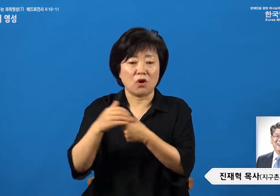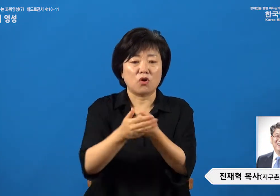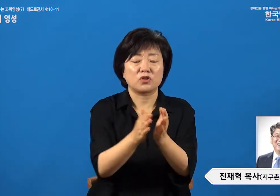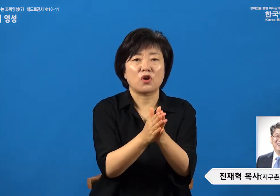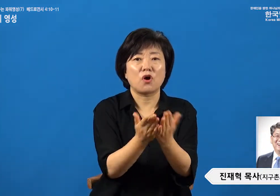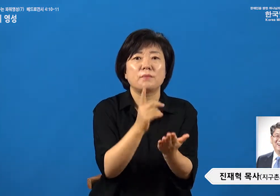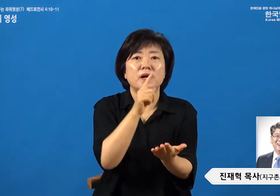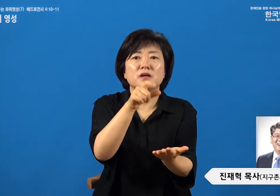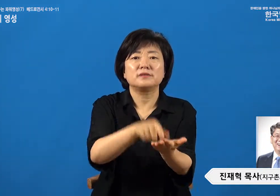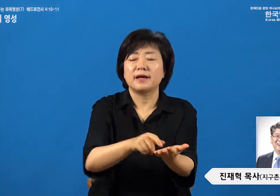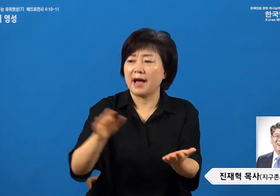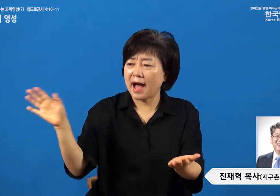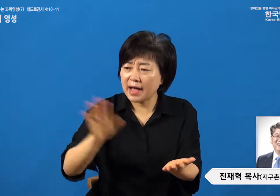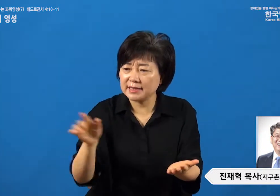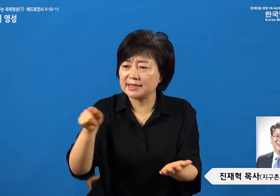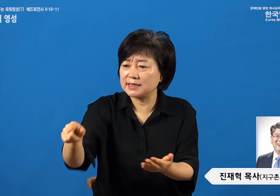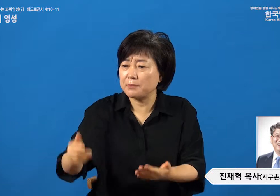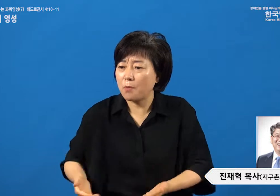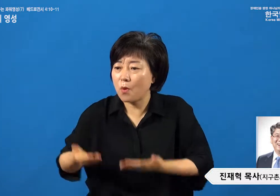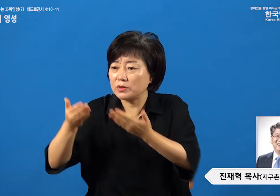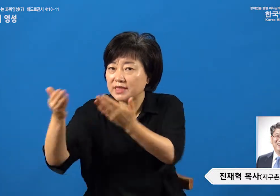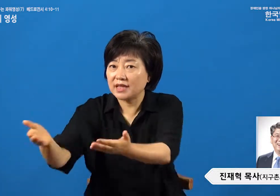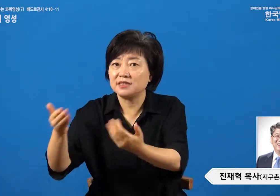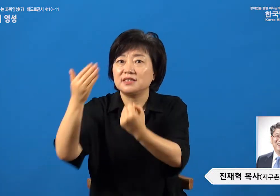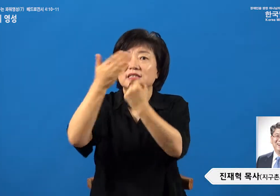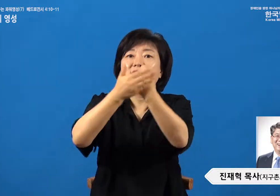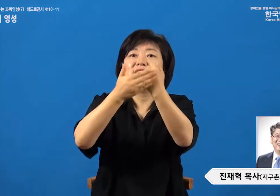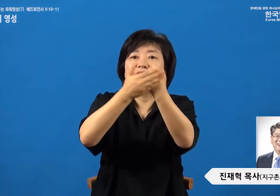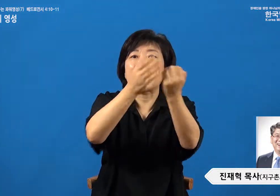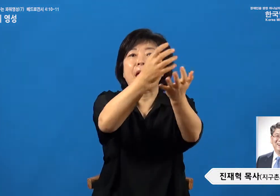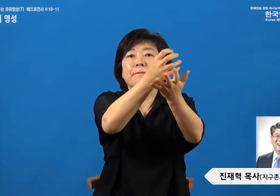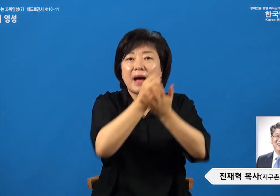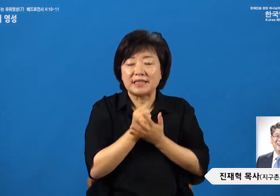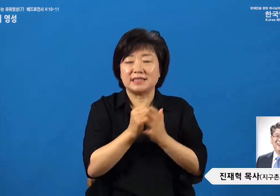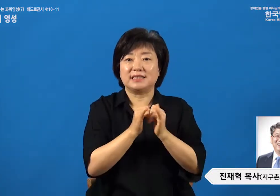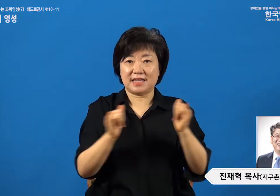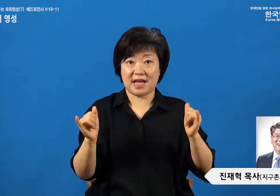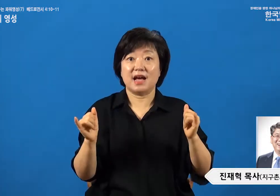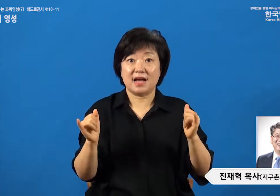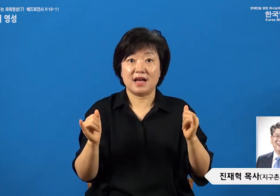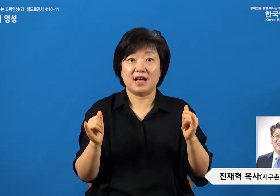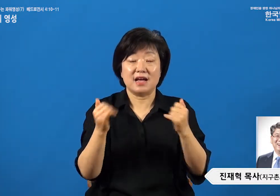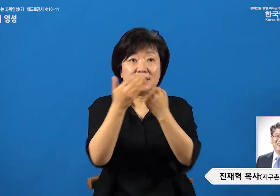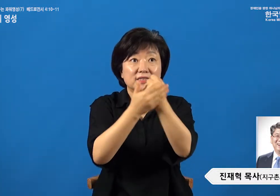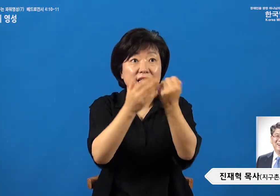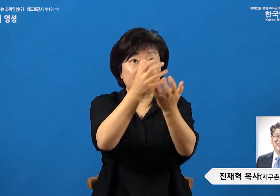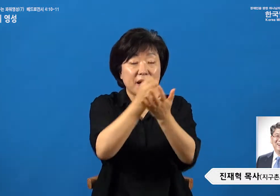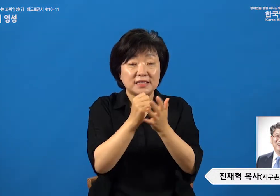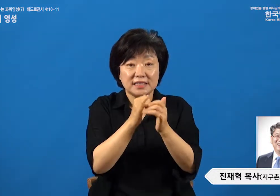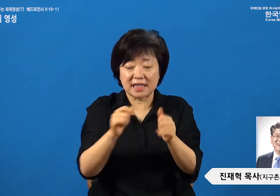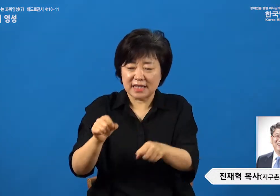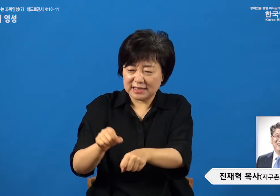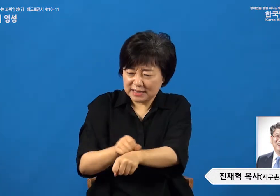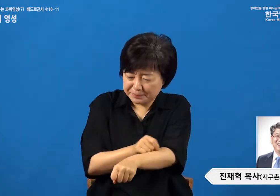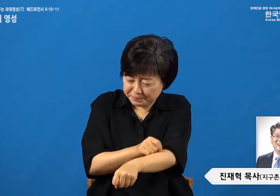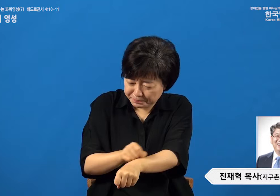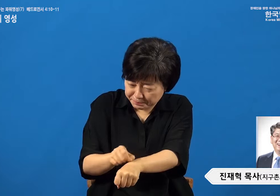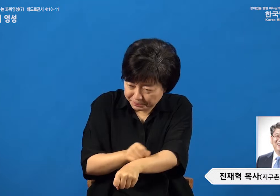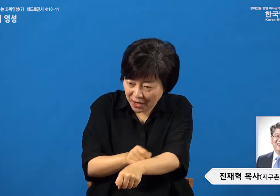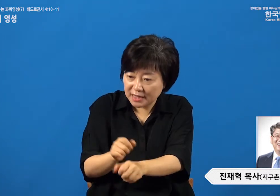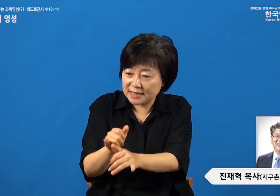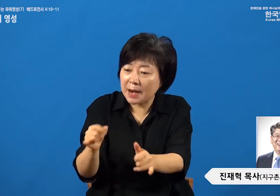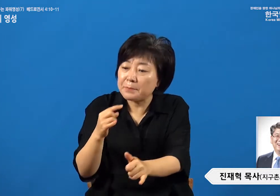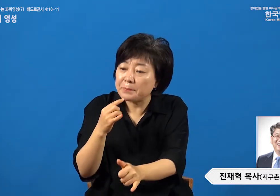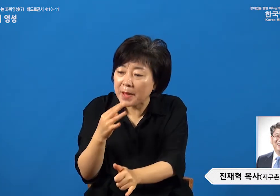우리에게 말씀합니다. 아니, 그 봉사는 은혜 받은, 은사 받은 특별한 사람들에게